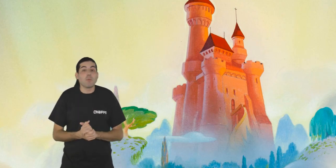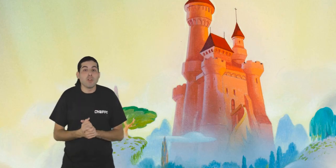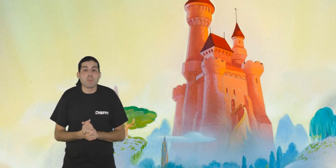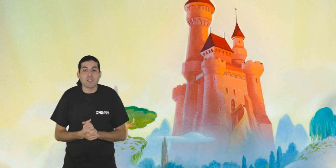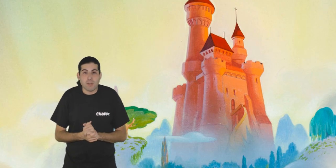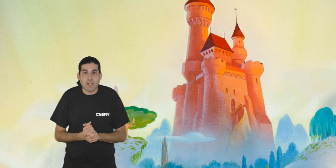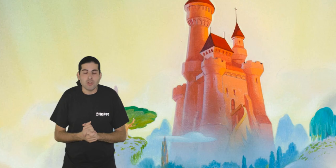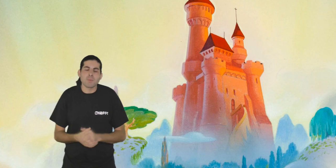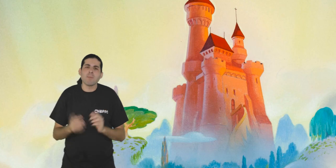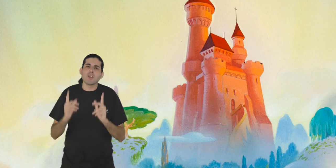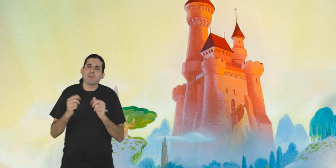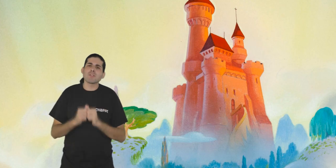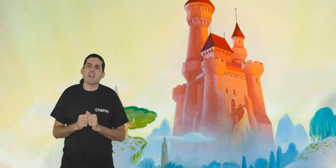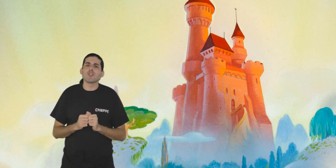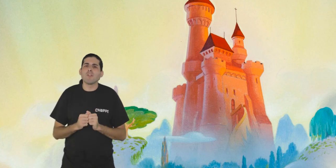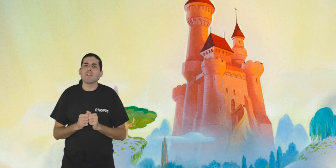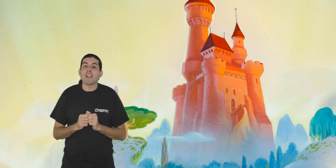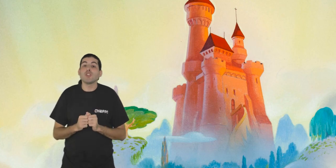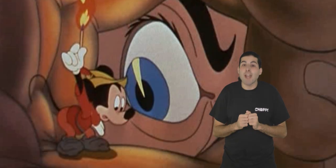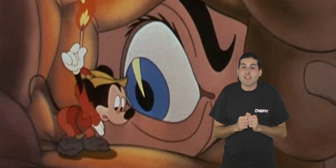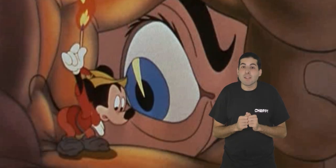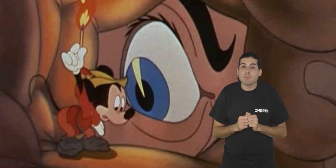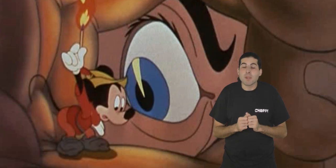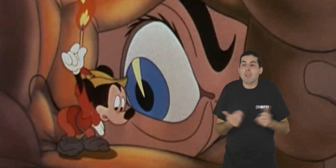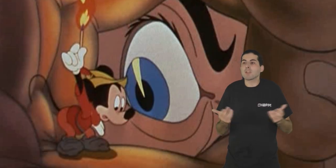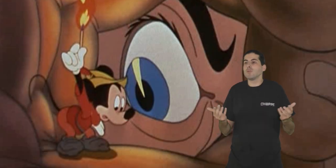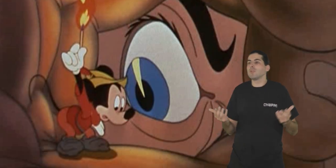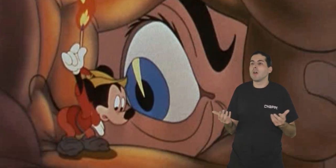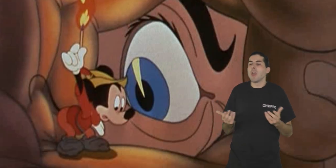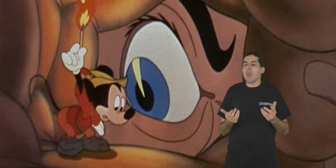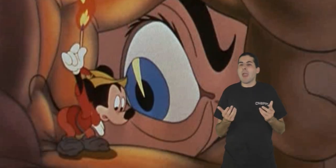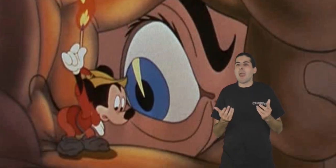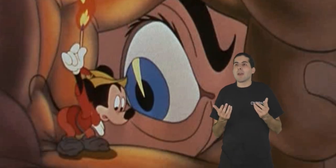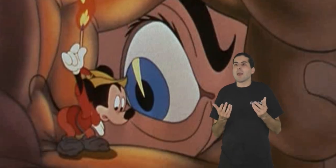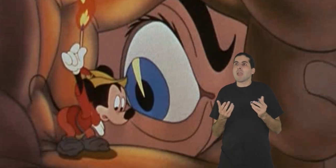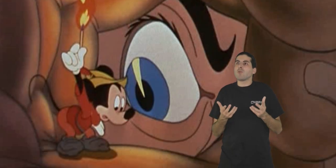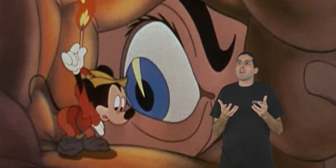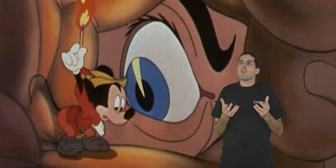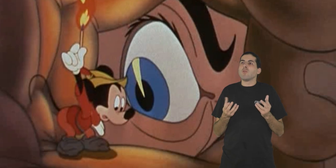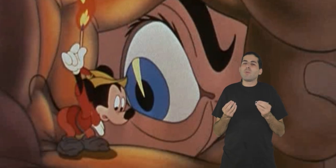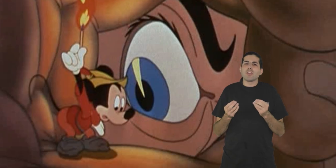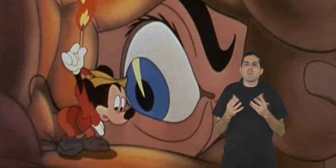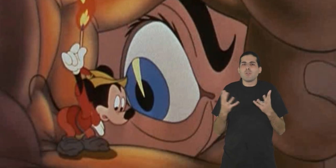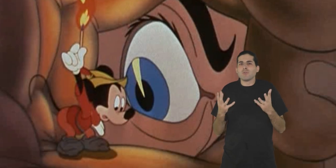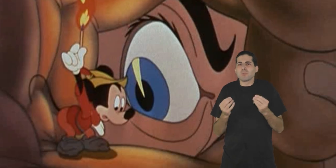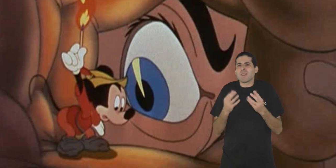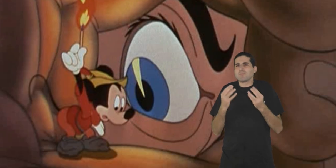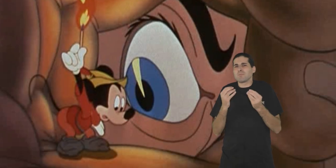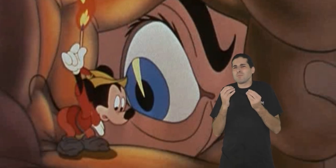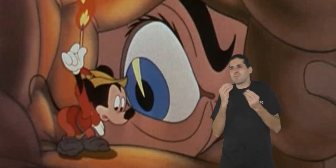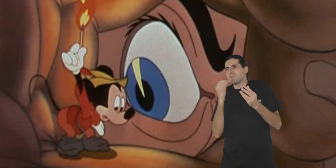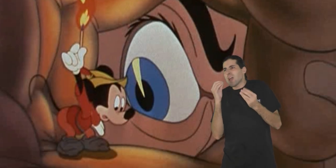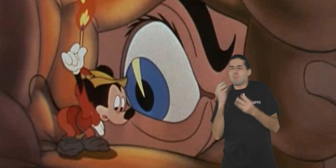comunque il premio miglior personaggio, e il miglior personaggio lo voglio dare al gigante, perché in assoluto è quello un pochino più,